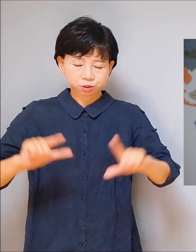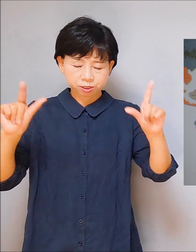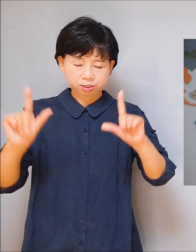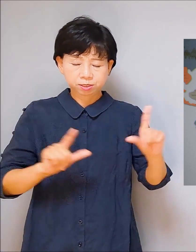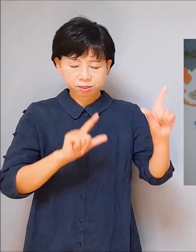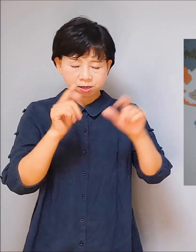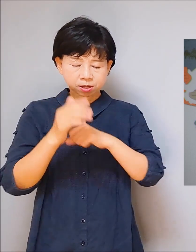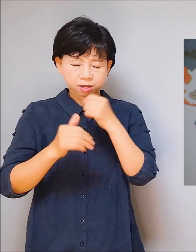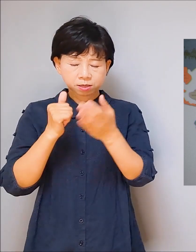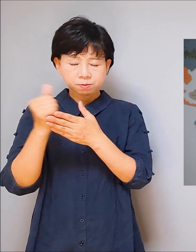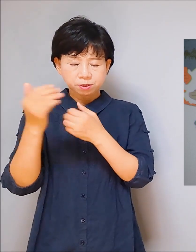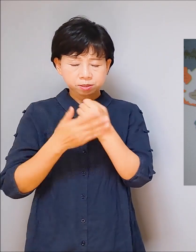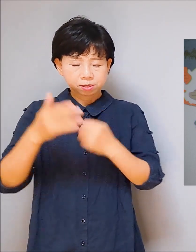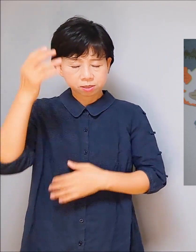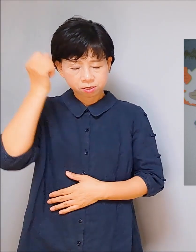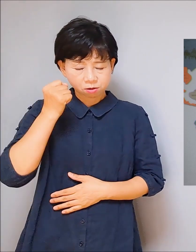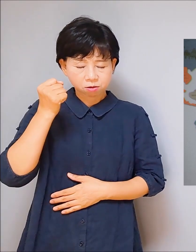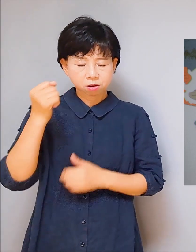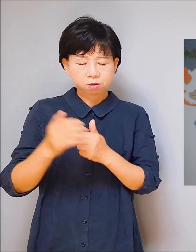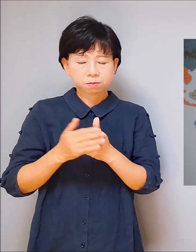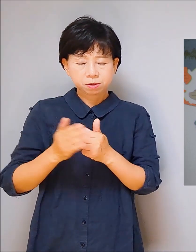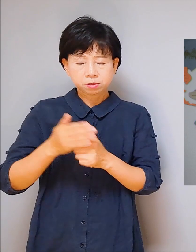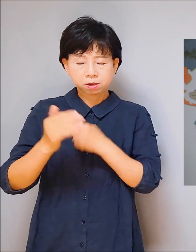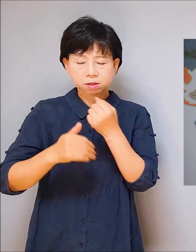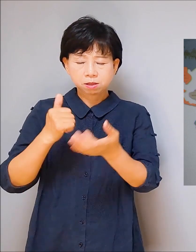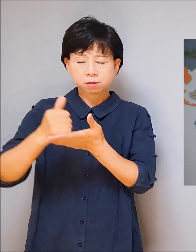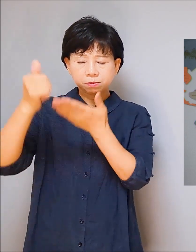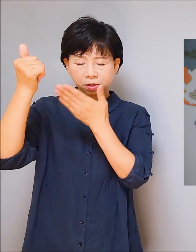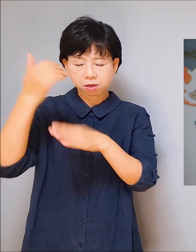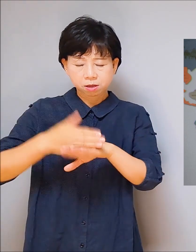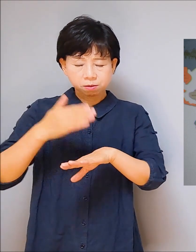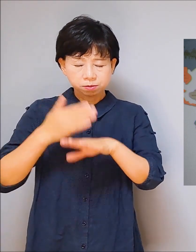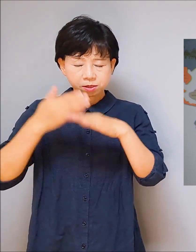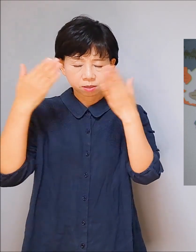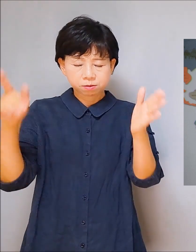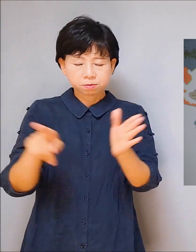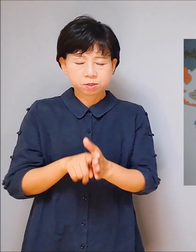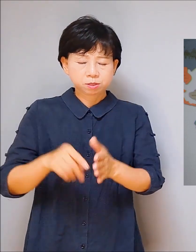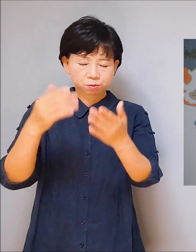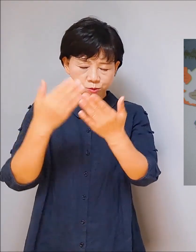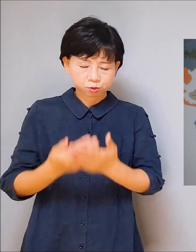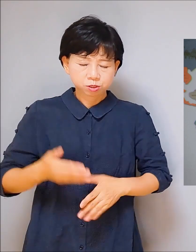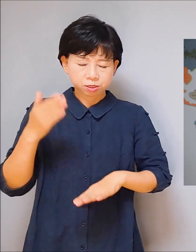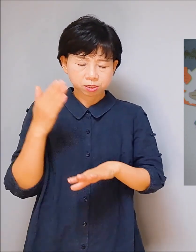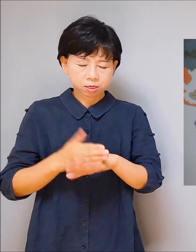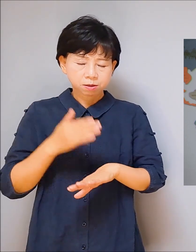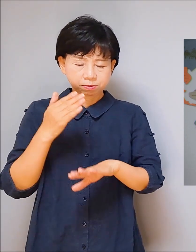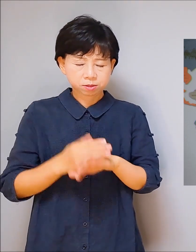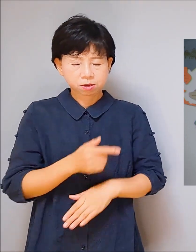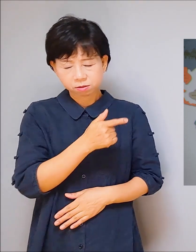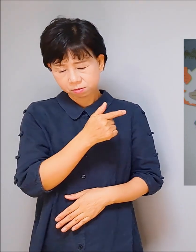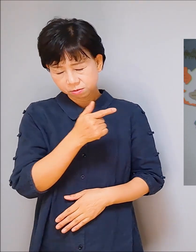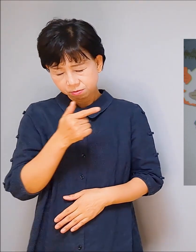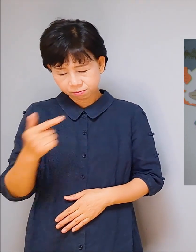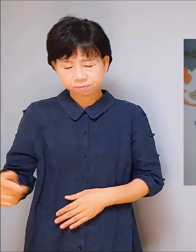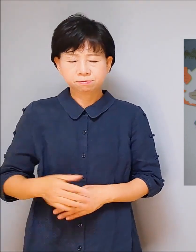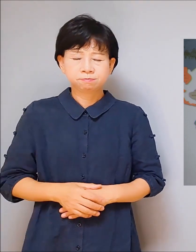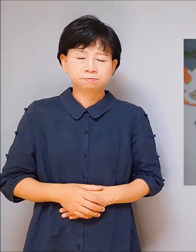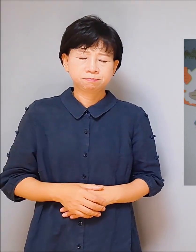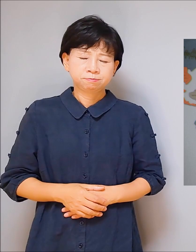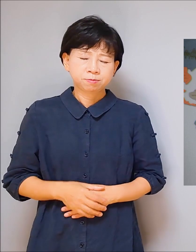은혜를 기억하고 에베네셀 하나님께 감사할 수 있는 믿음 갖게 해주셔서 너무